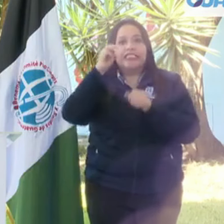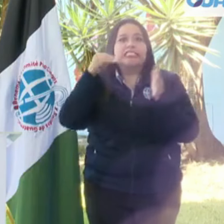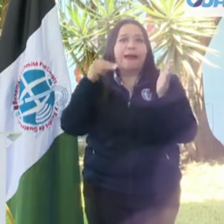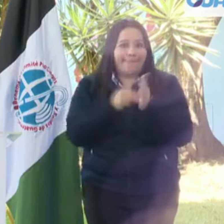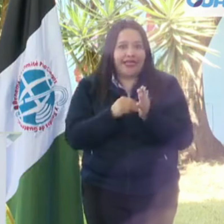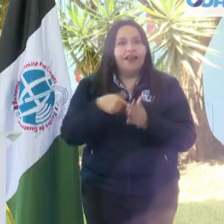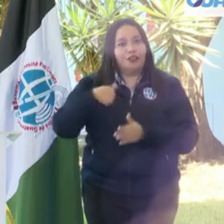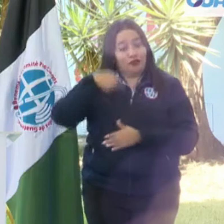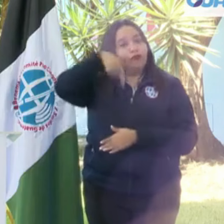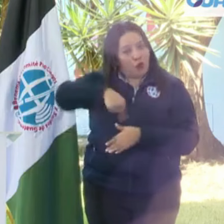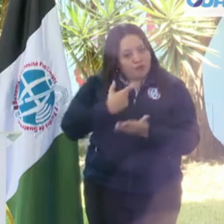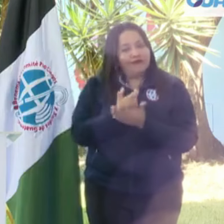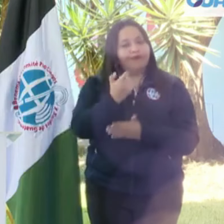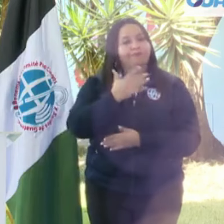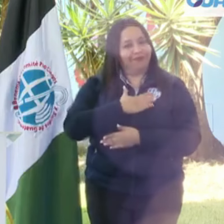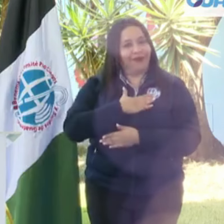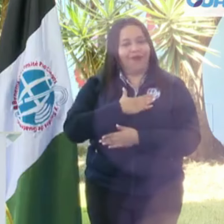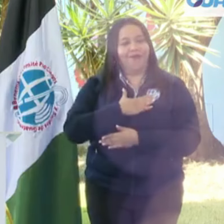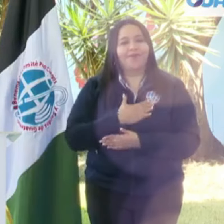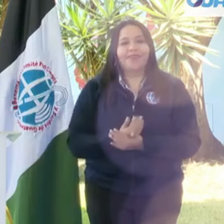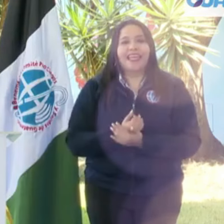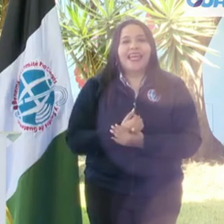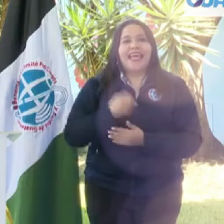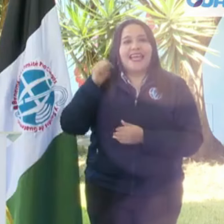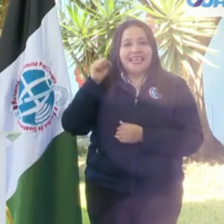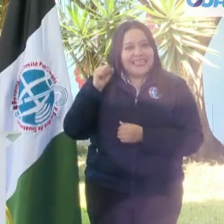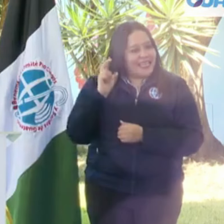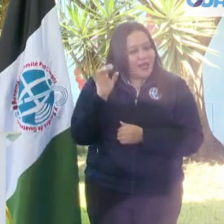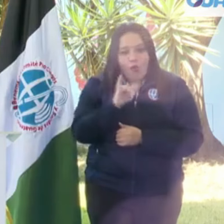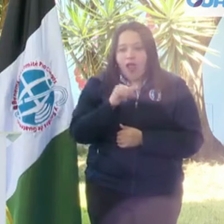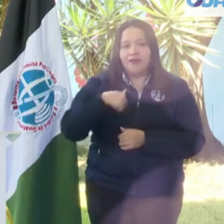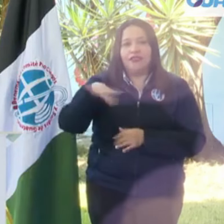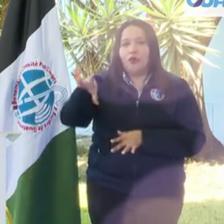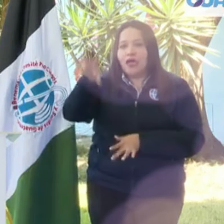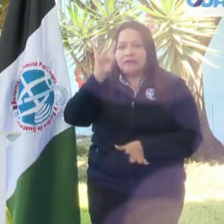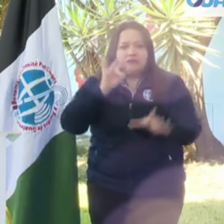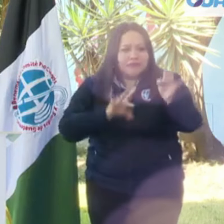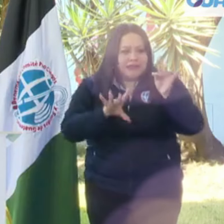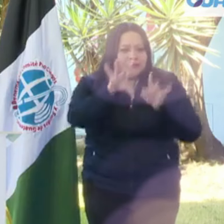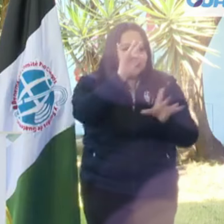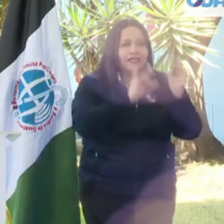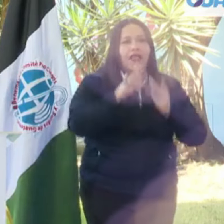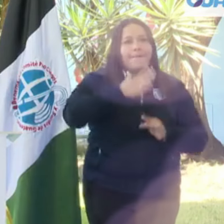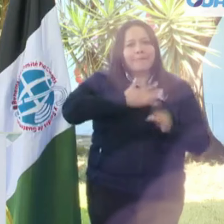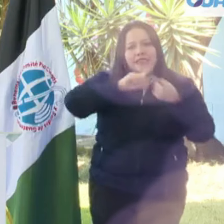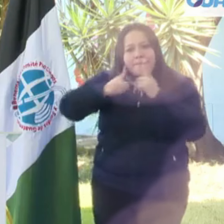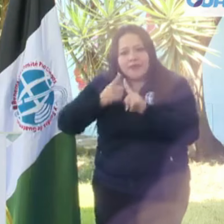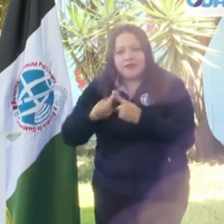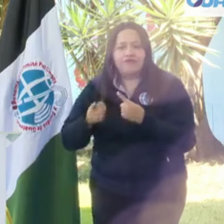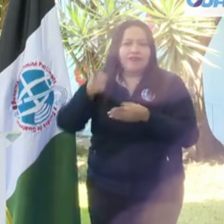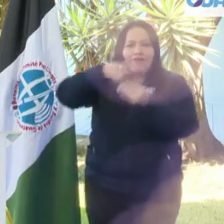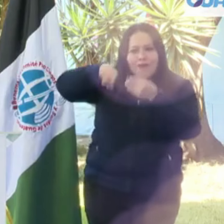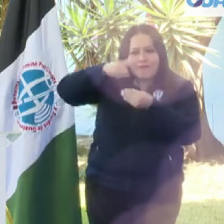mío. Y así tenemos que invitar a todas nuestras amistades, a familiares,